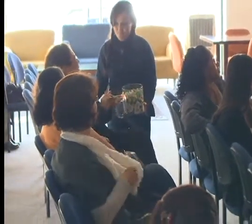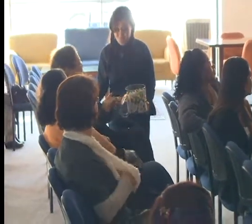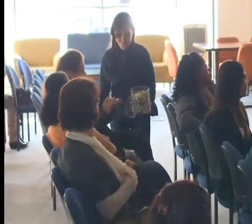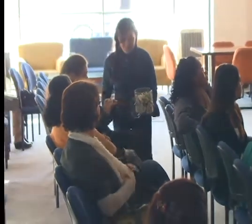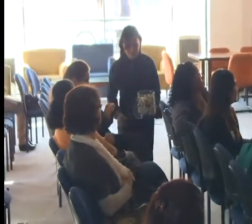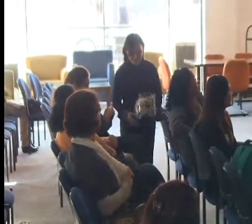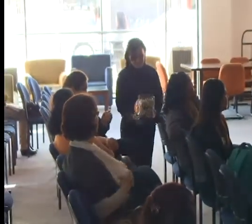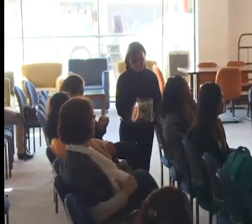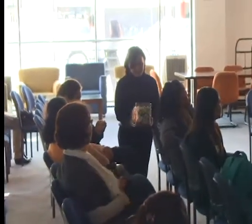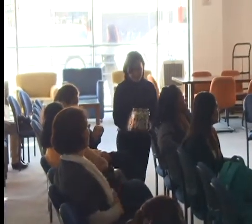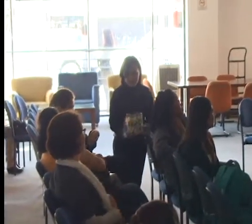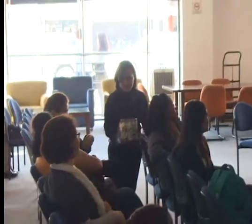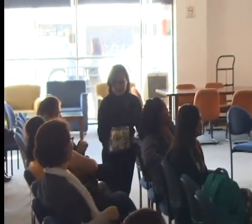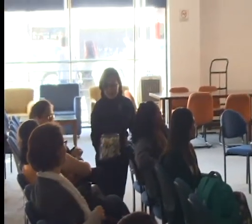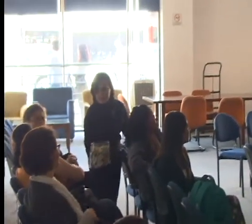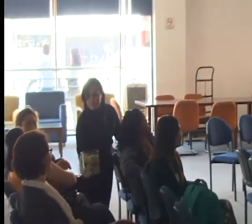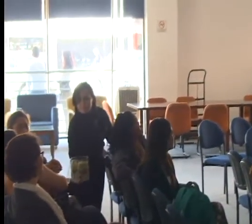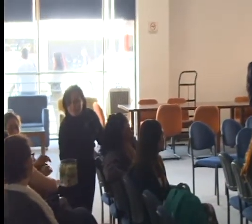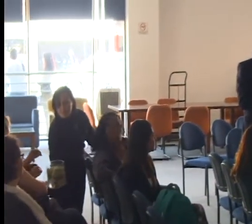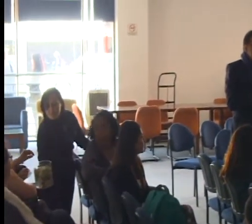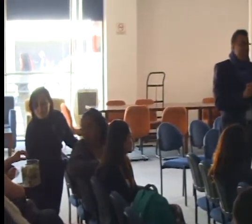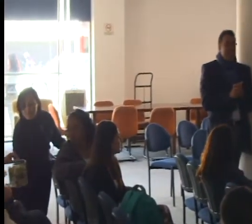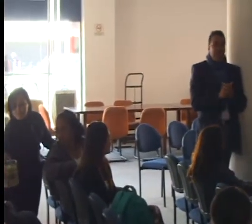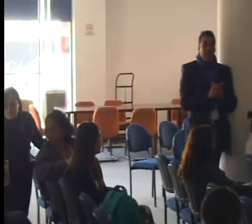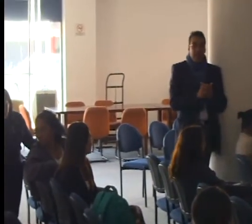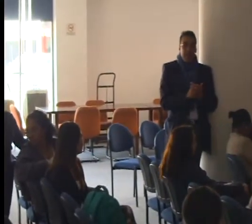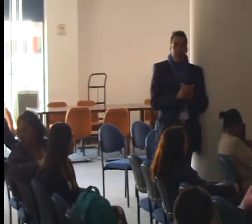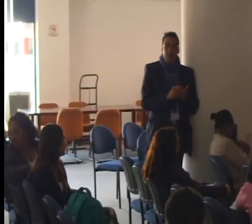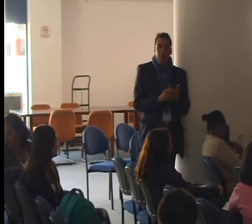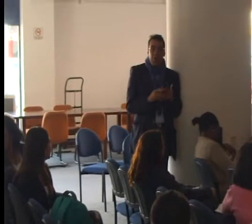esa sería una respuesta de muy largo aliento, ¿no?